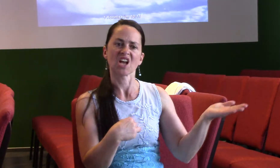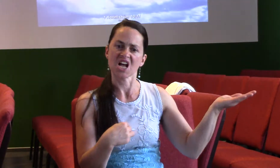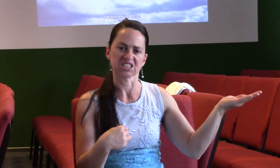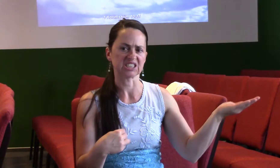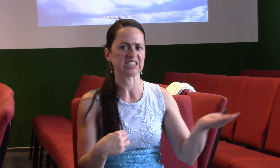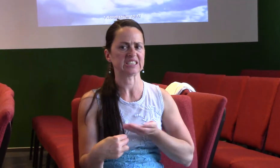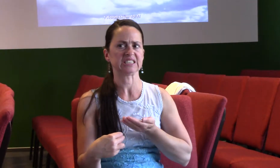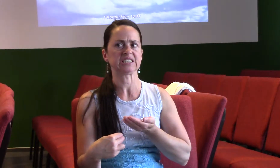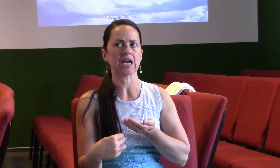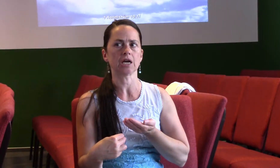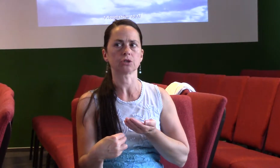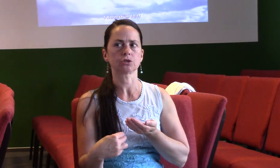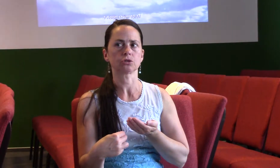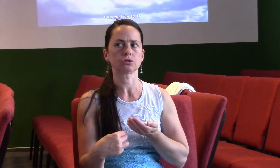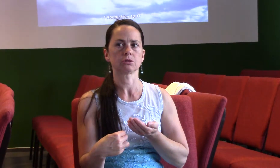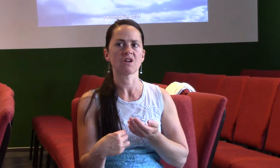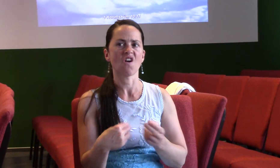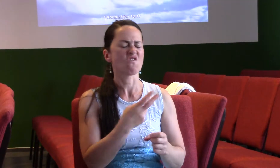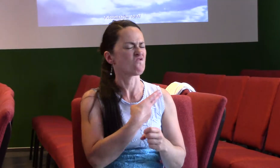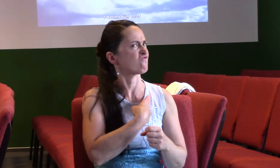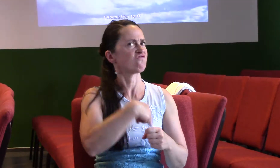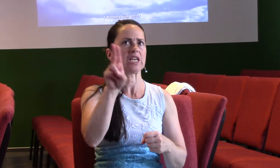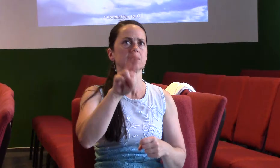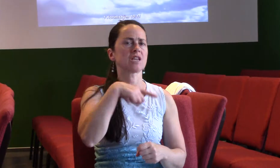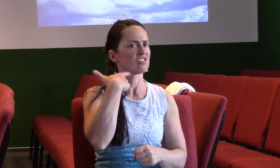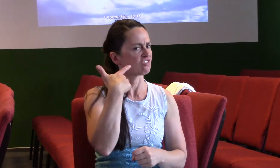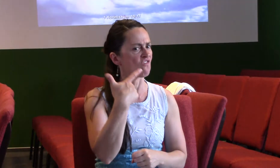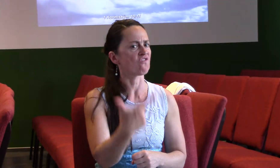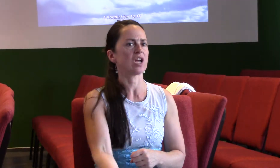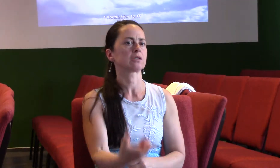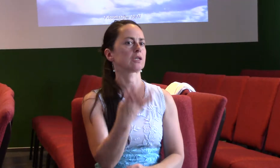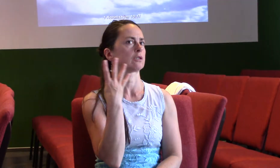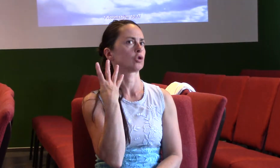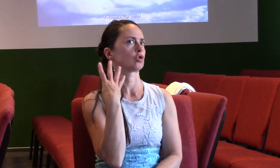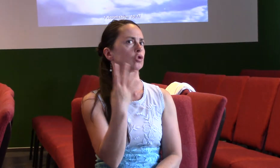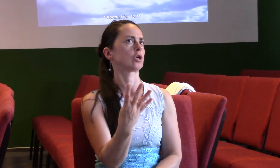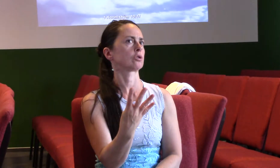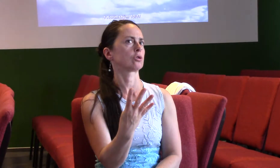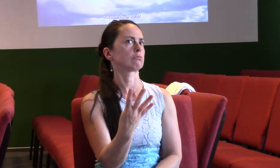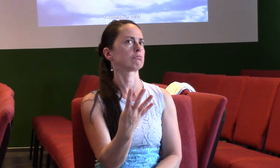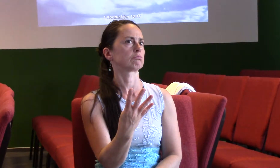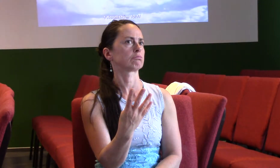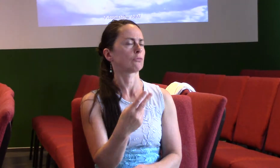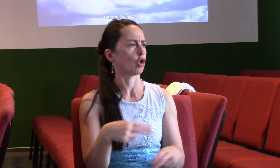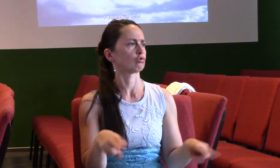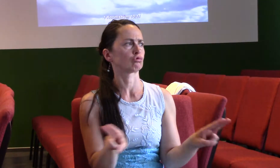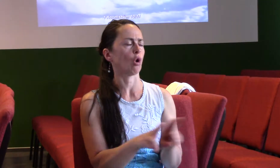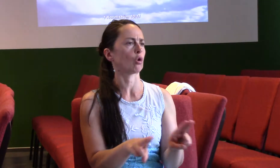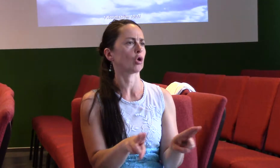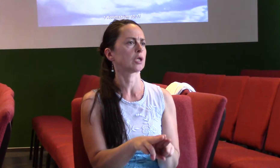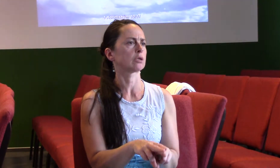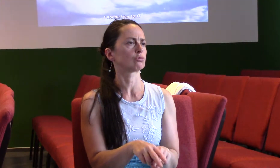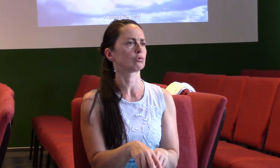dvacet čtyři sourozenců. Kdy jsem šel, tak jsem to pánu